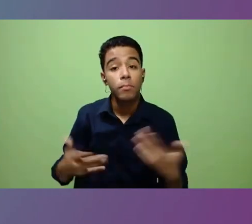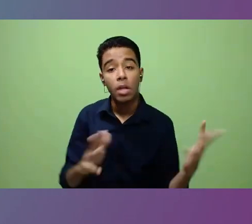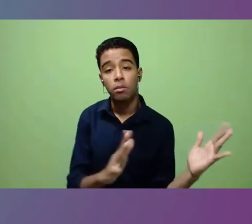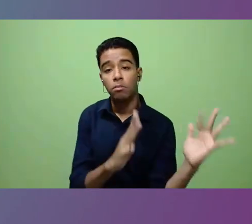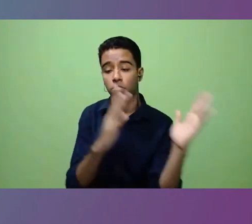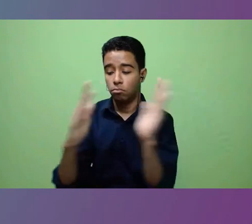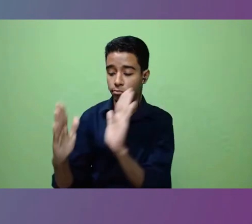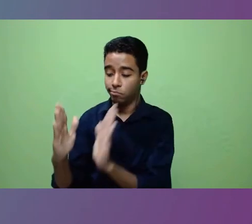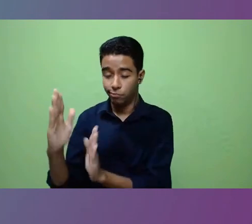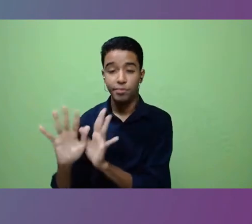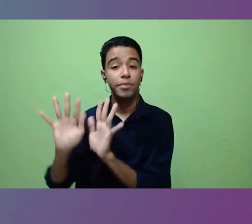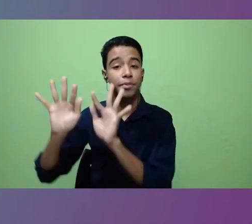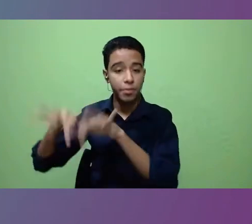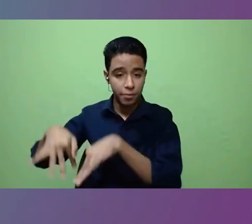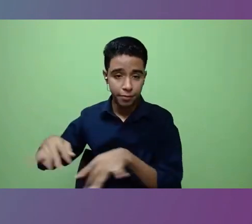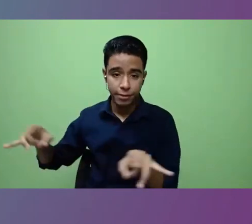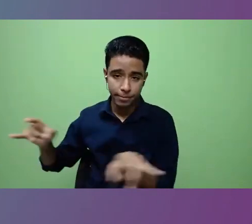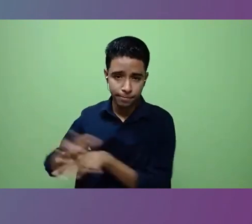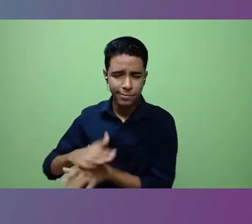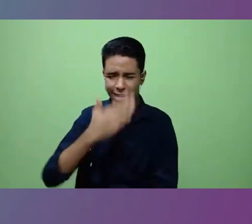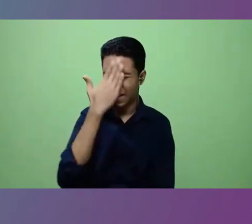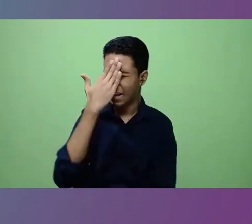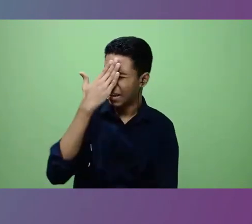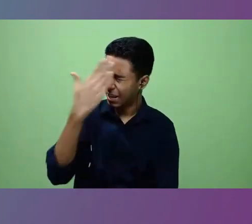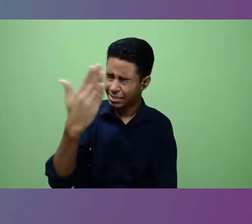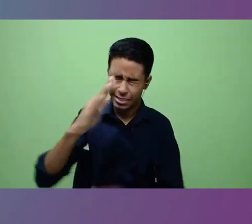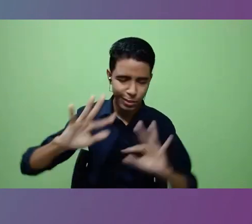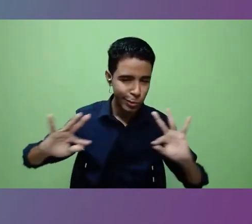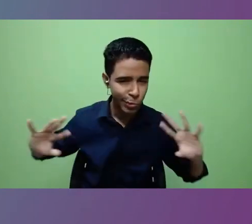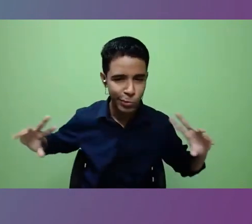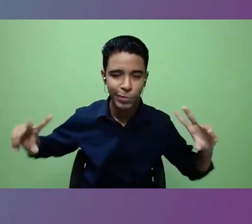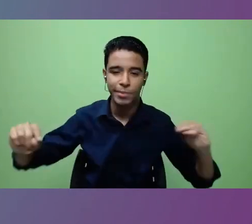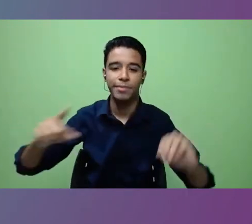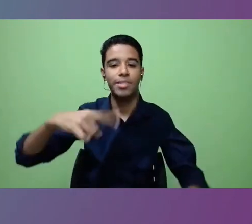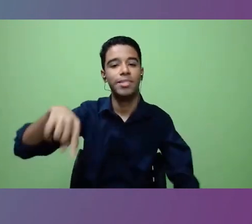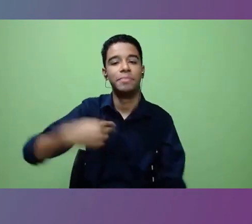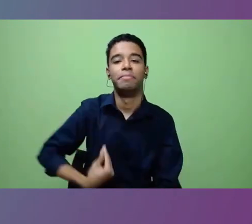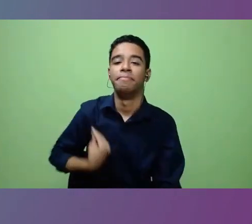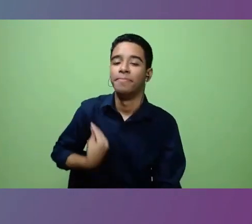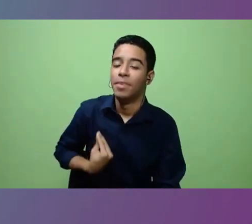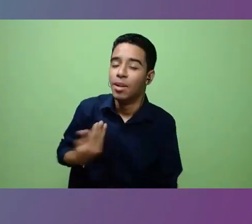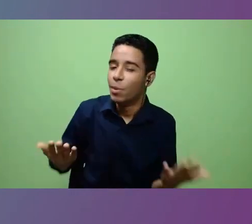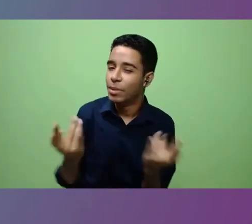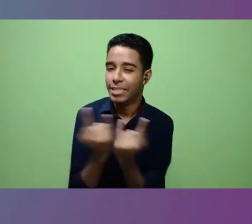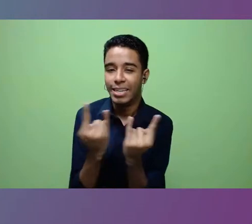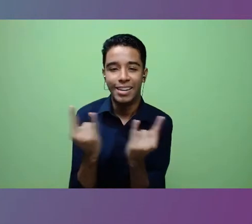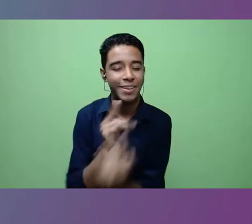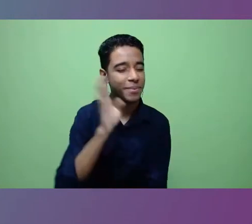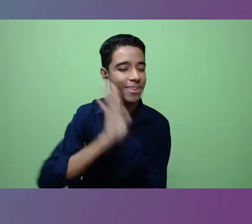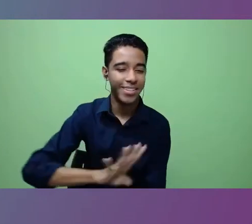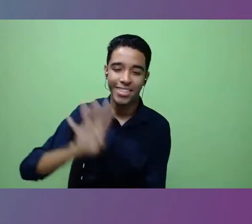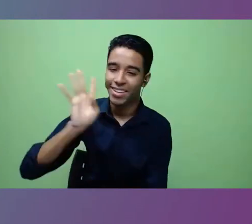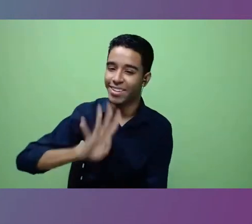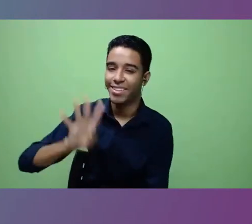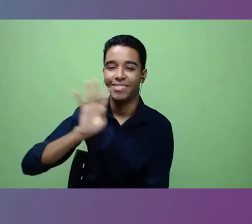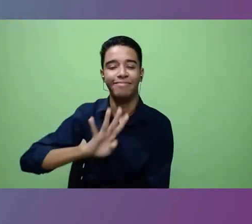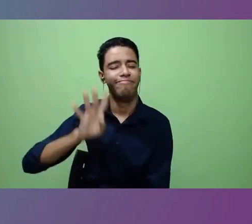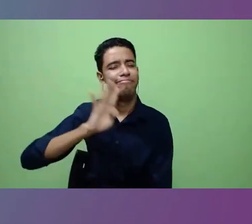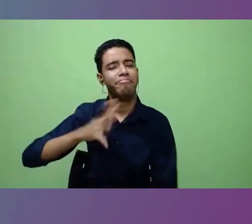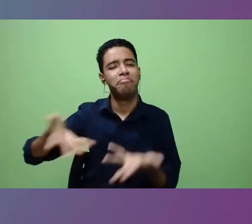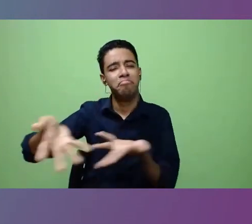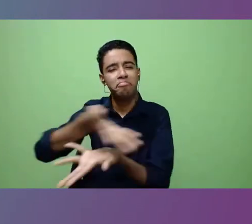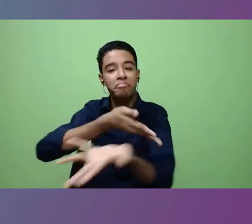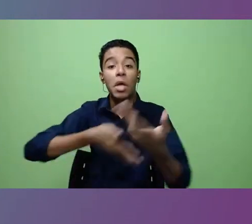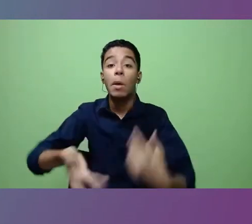o encerramento. Agradeço a todos vocês pela participação no dia de hoje. Foi muito legal estar aqui com vocês. Vou pedir a